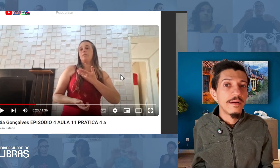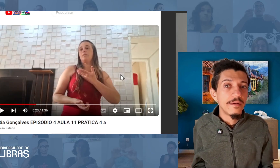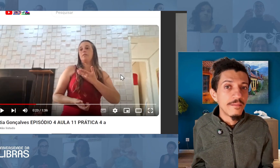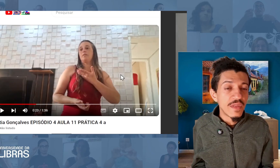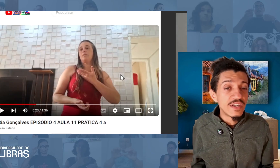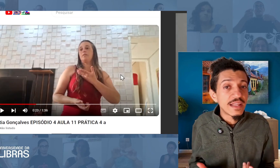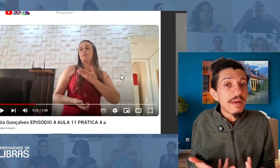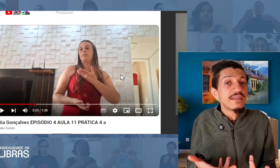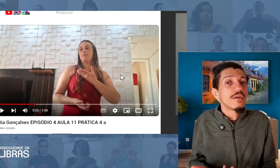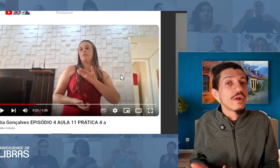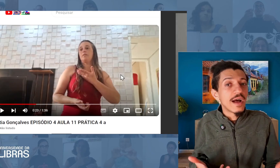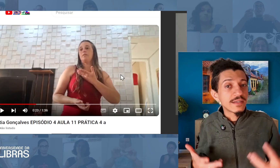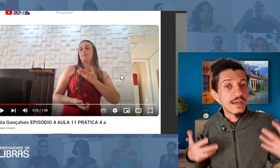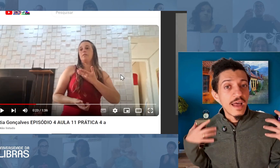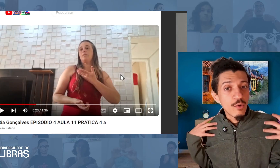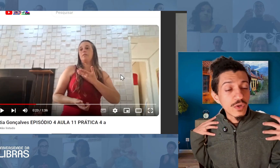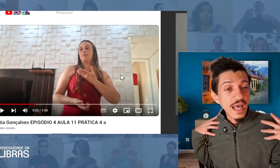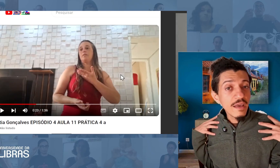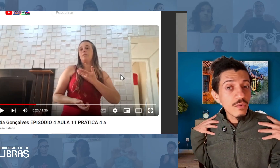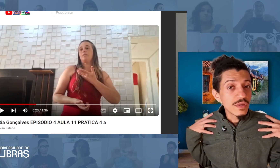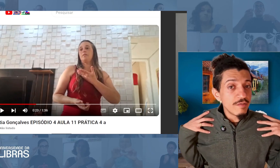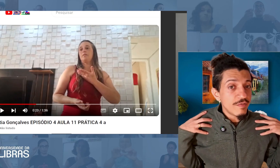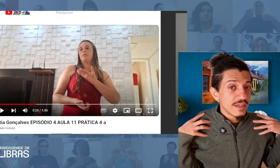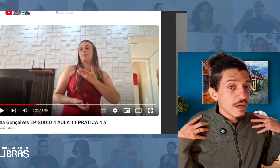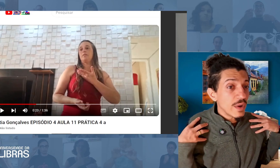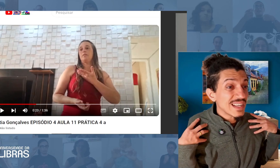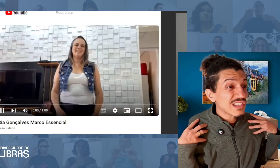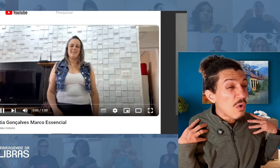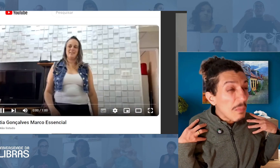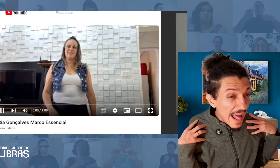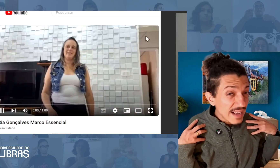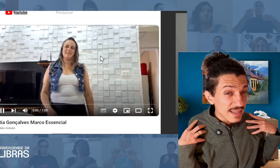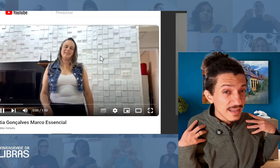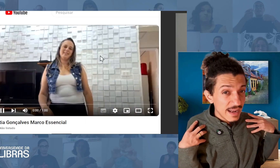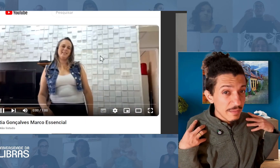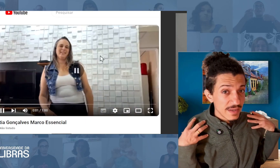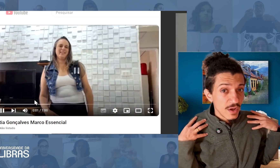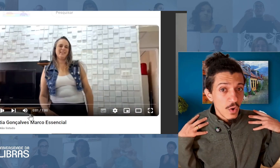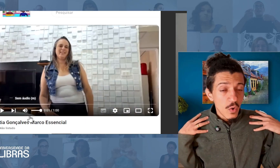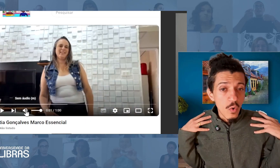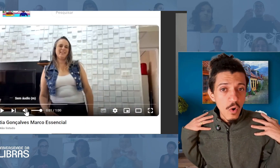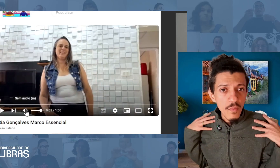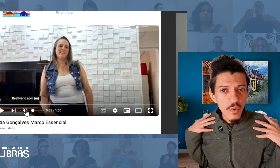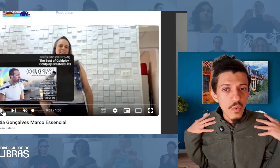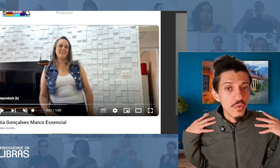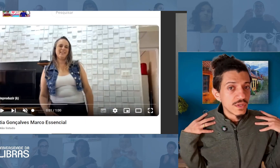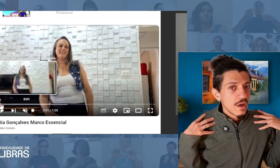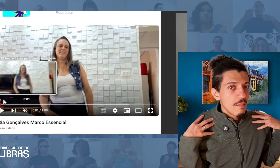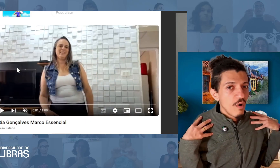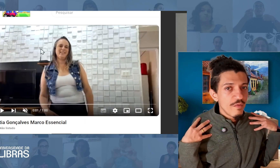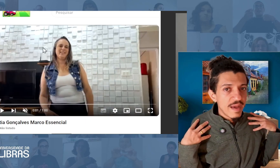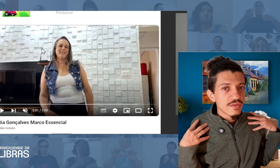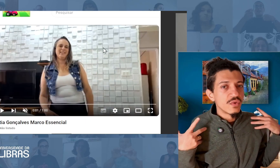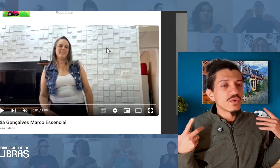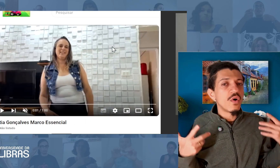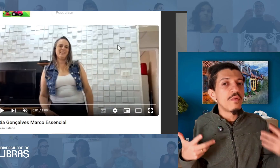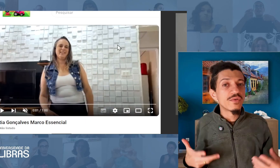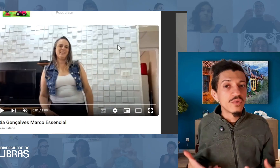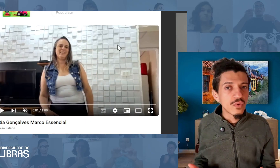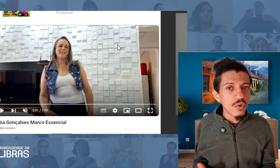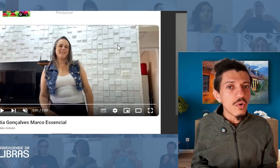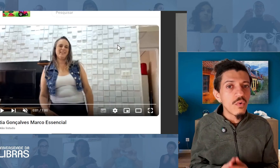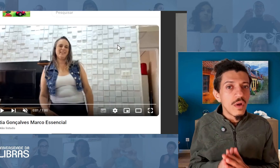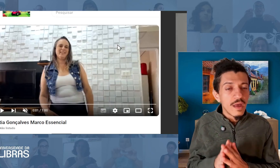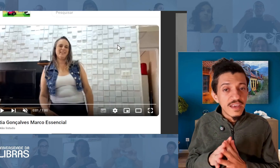clara, já tem mais segurança, consegue inclusive fazer coisas complexas na Libras, como os movimentos dos ombros,